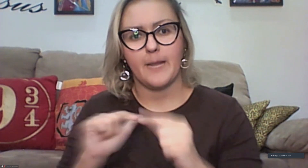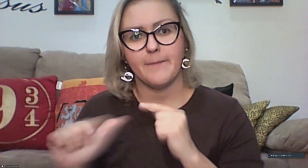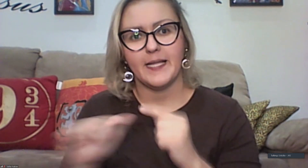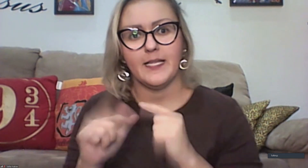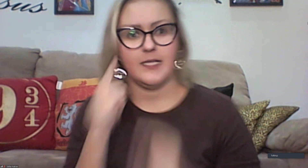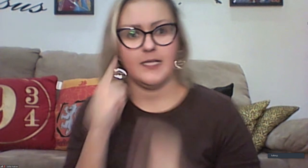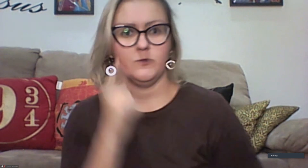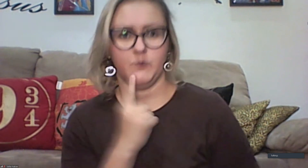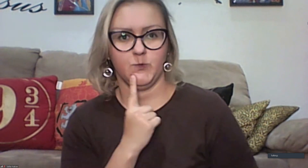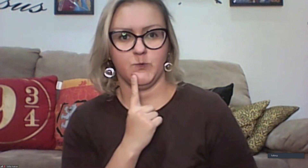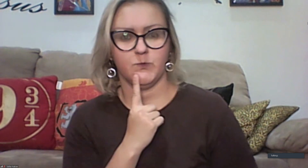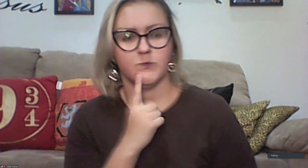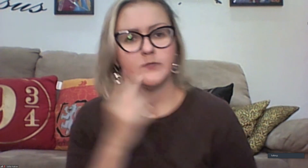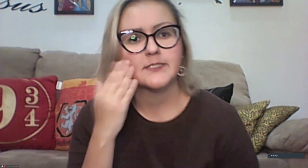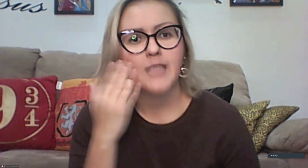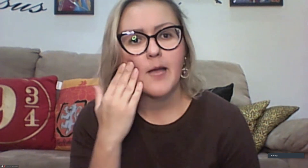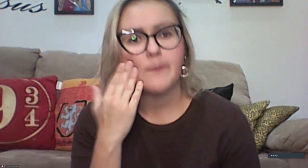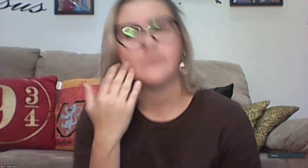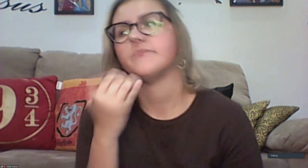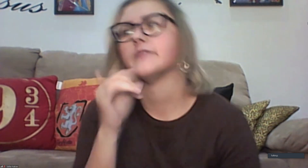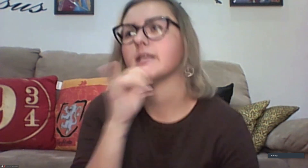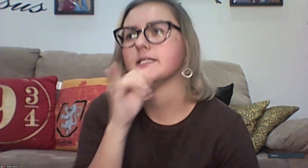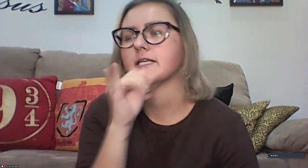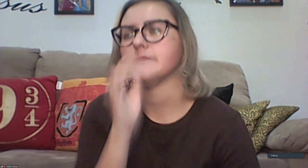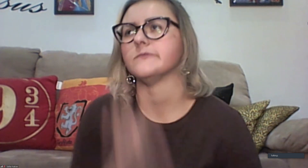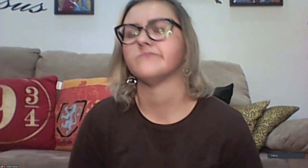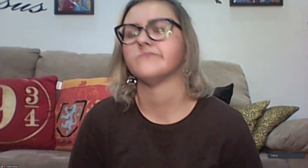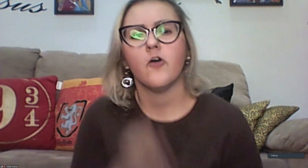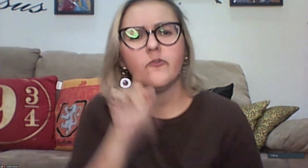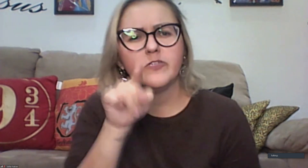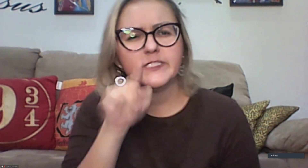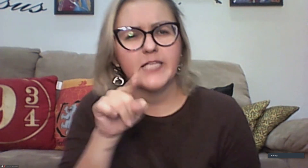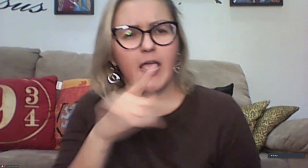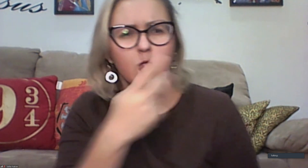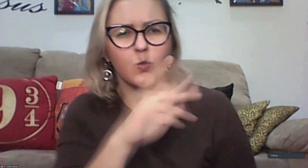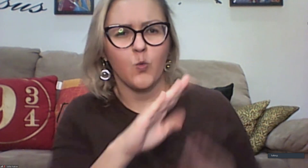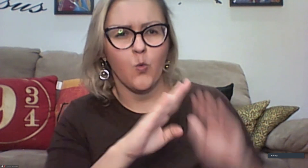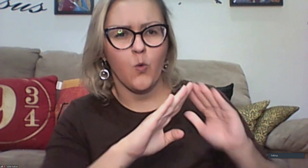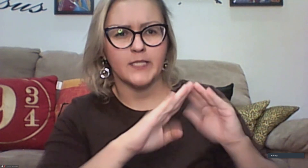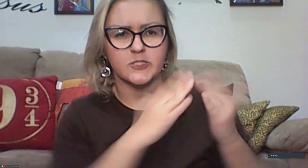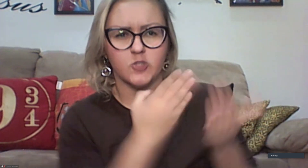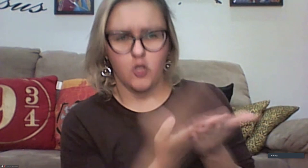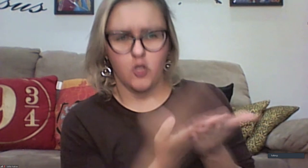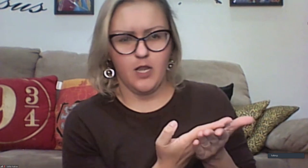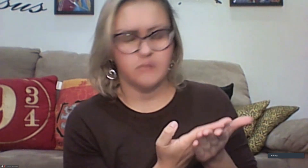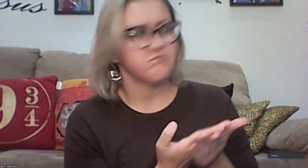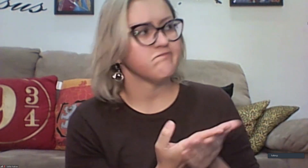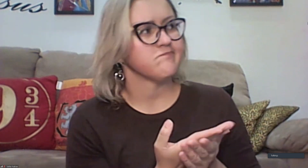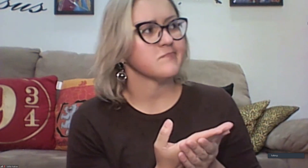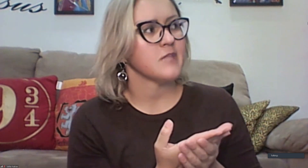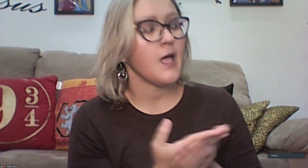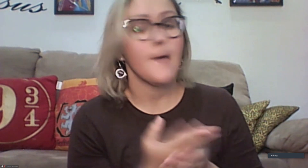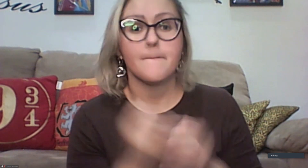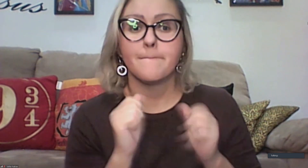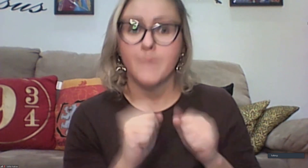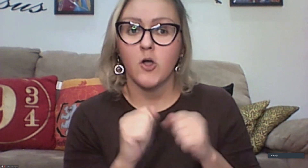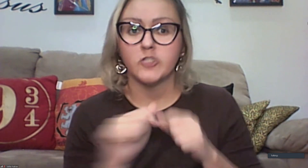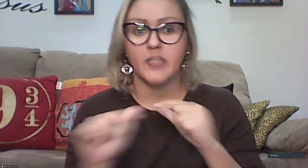alunos surdos, como por exemplo, você está dentro da escola, então você pode